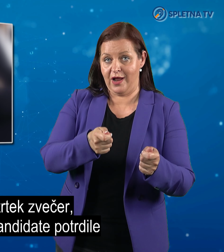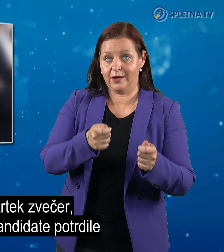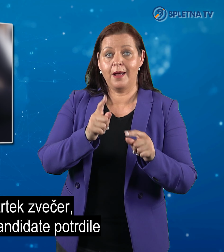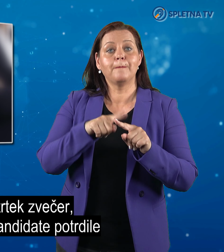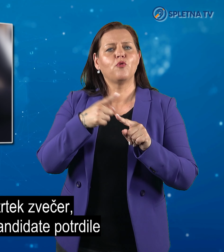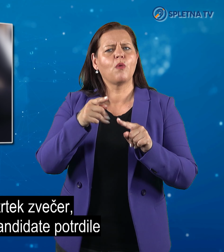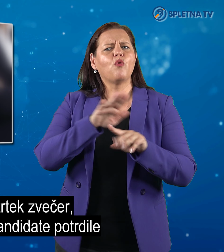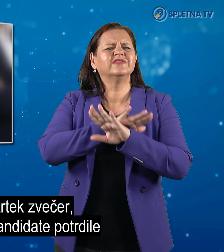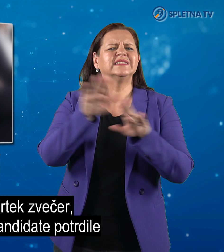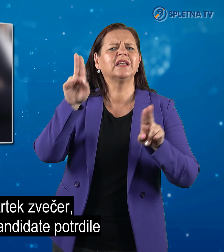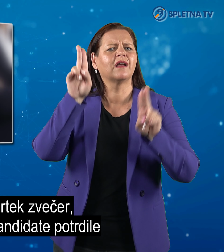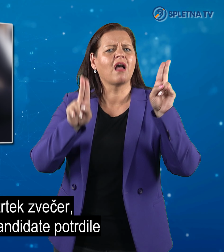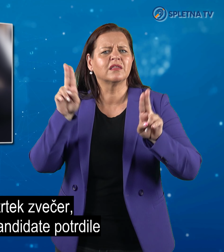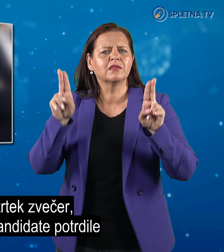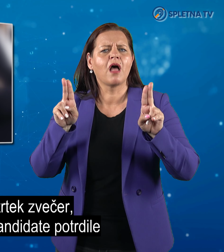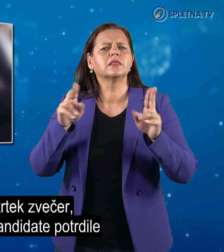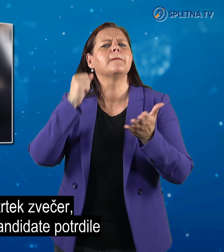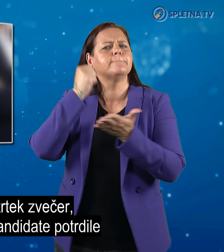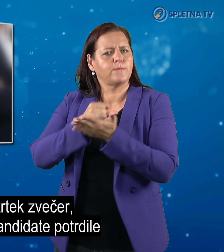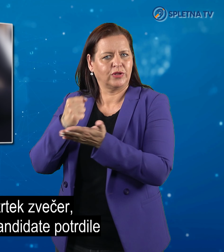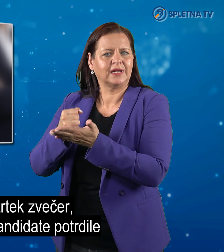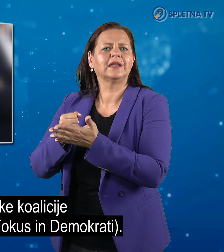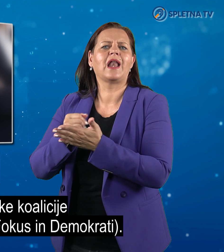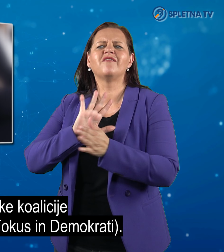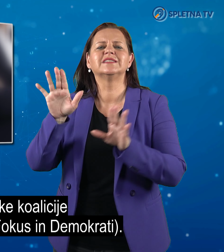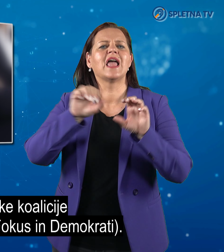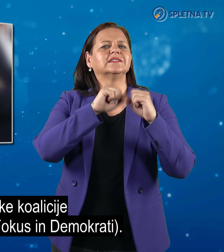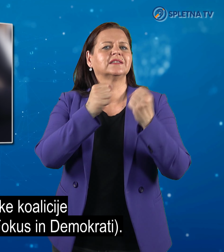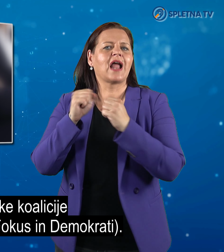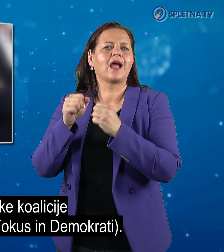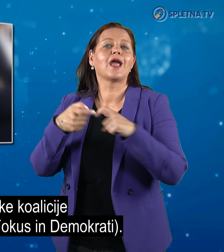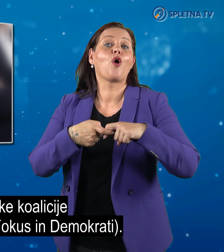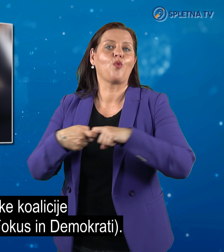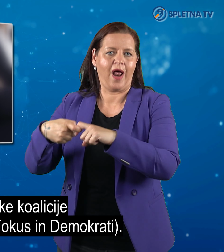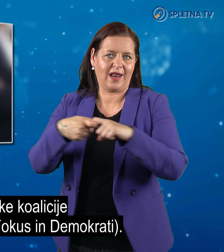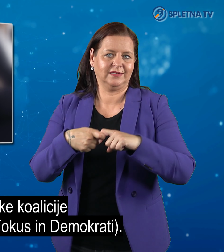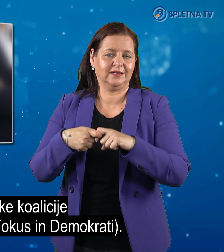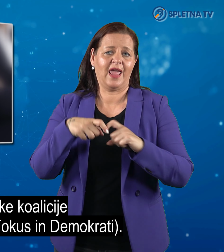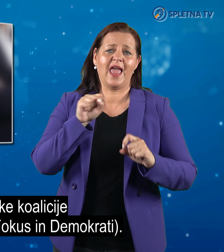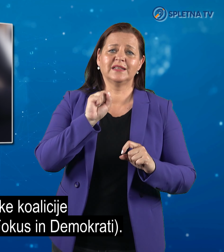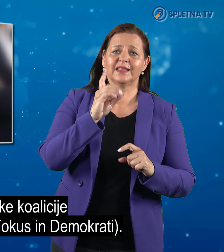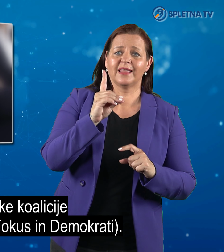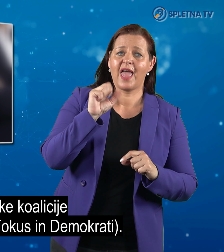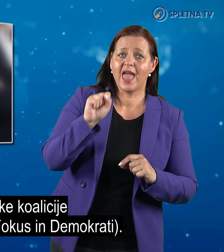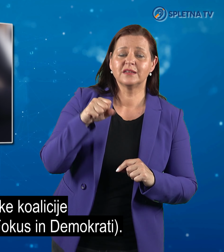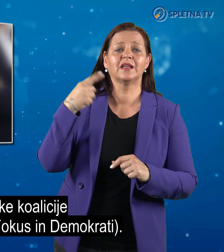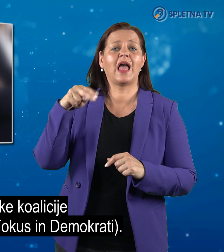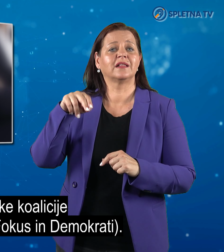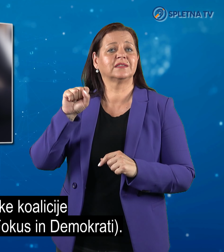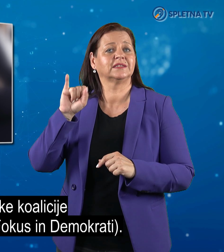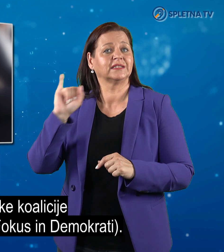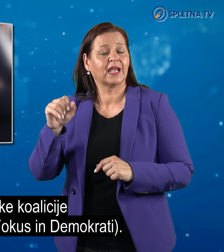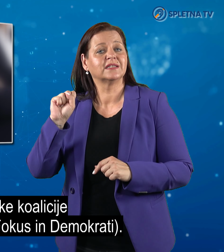zvečer, potem ko so kandidate potrdile vse stranke koalicije SDS, NSI, SLS, Fokus